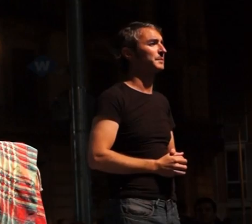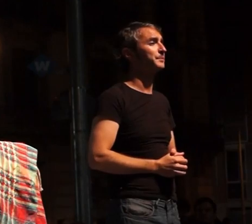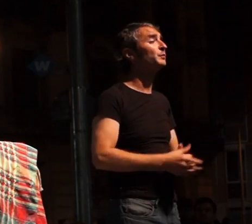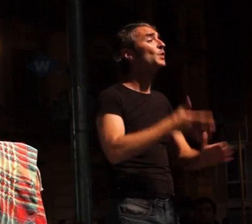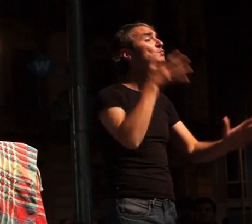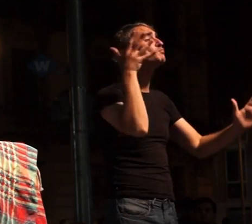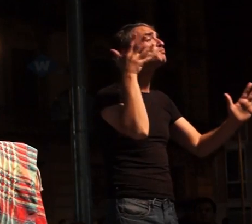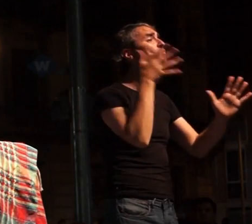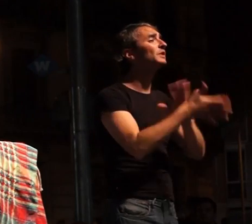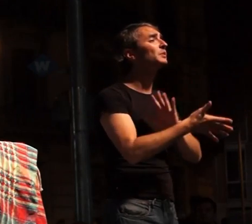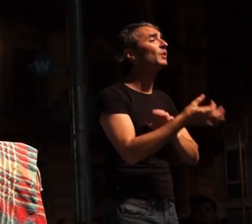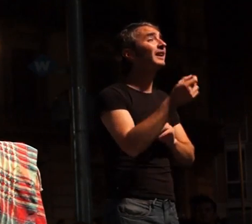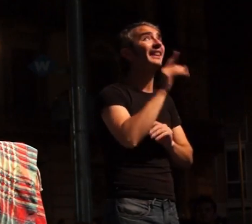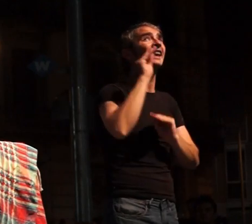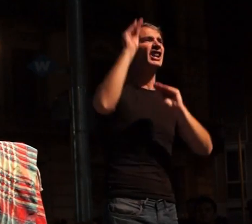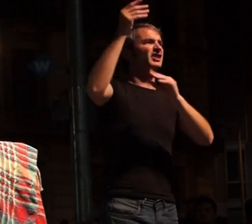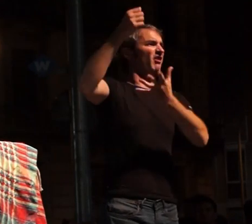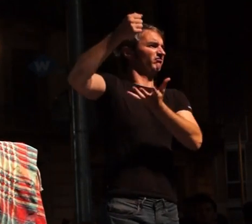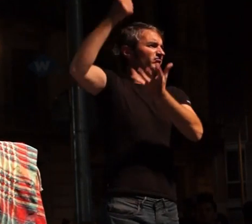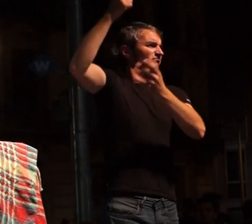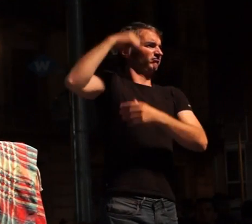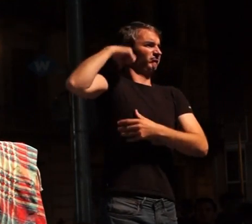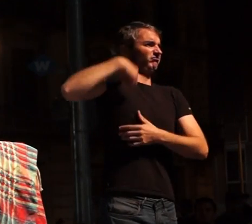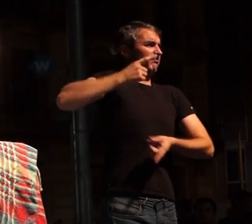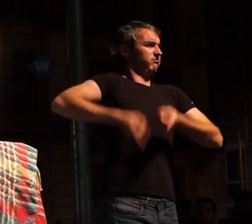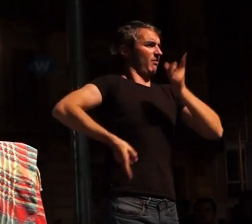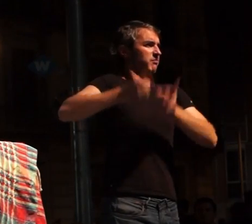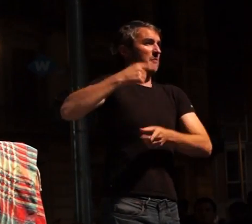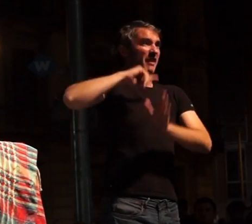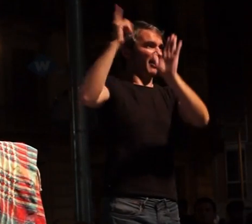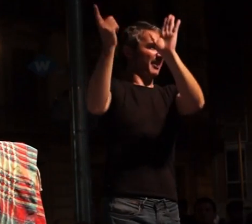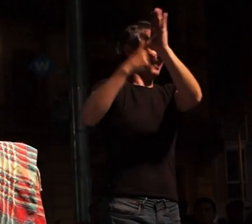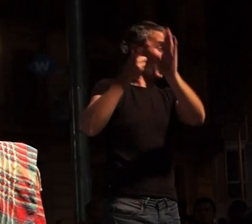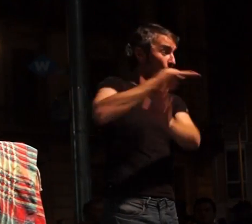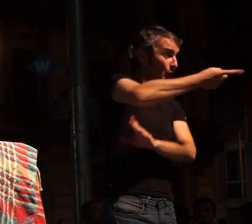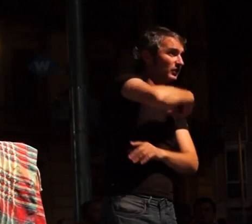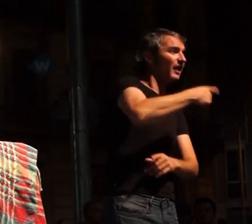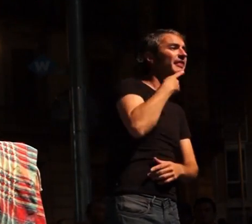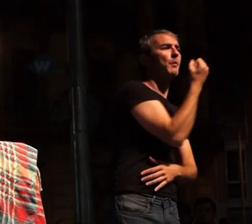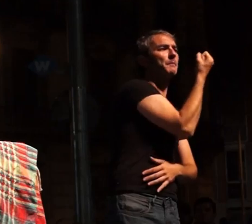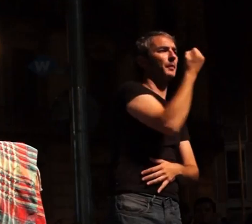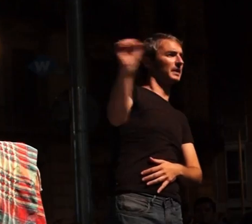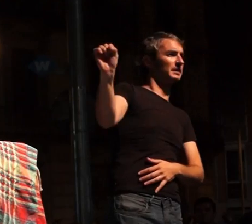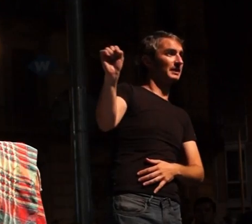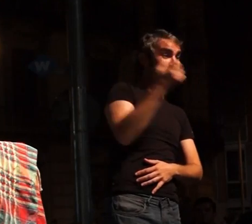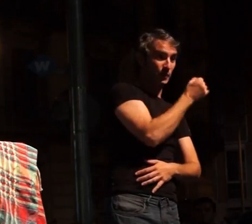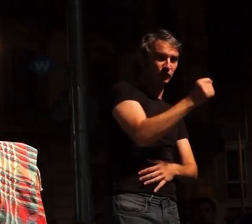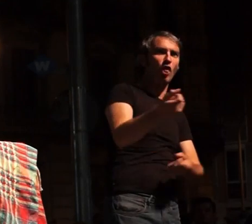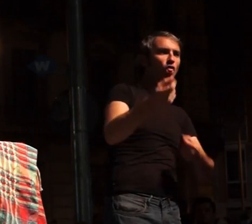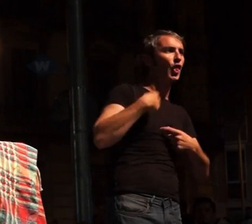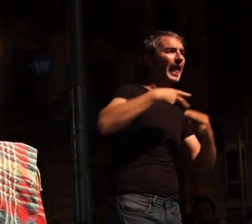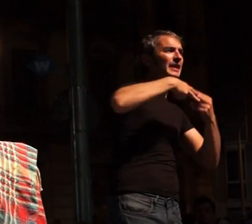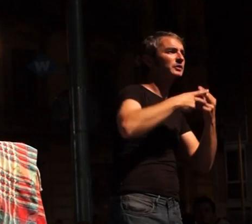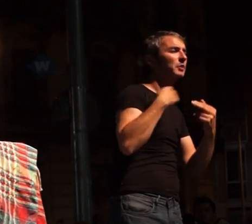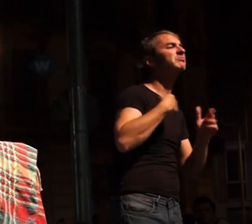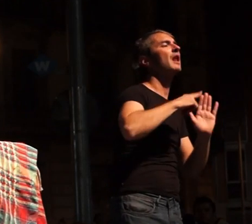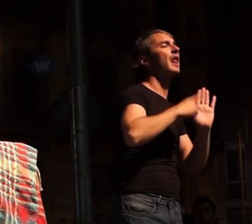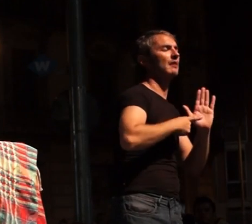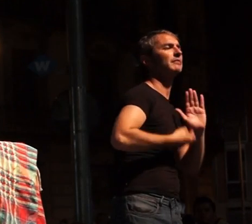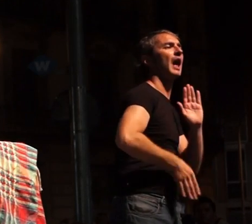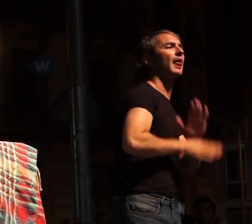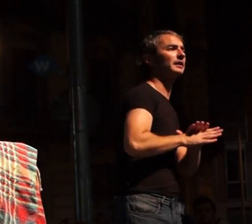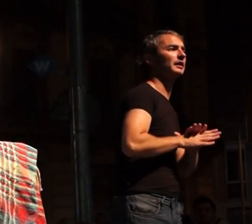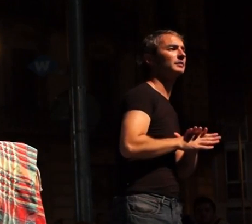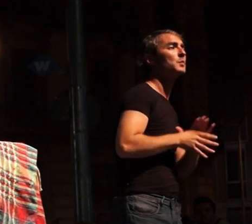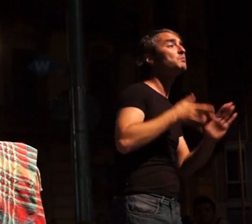Perquè davant del seu imperi de la llei, nosaltres proclamem que la desobediència és un instrument legítim.